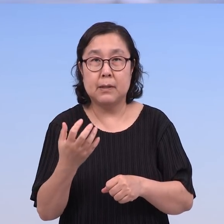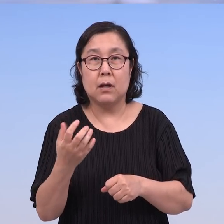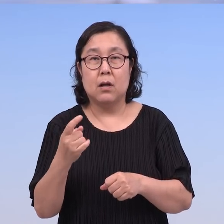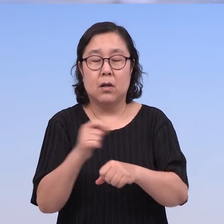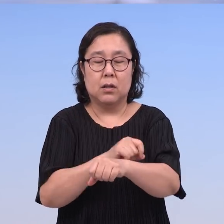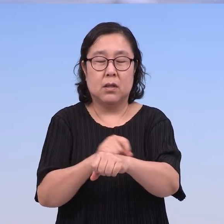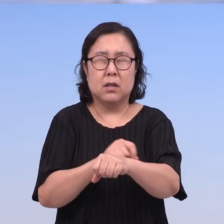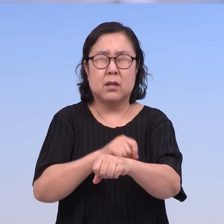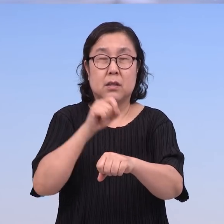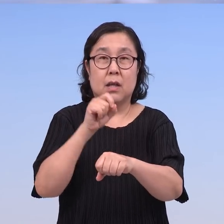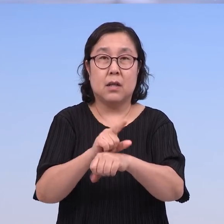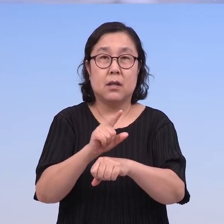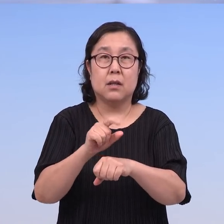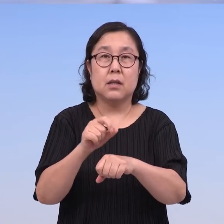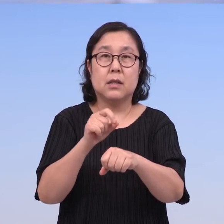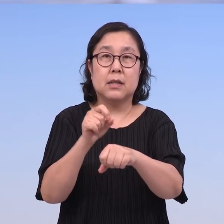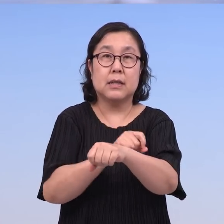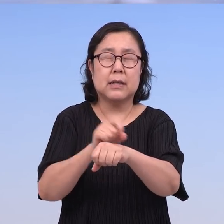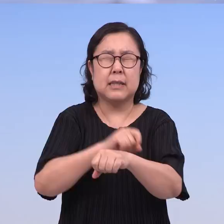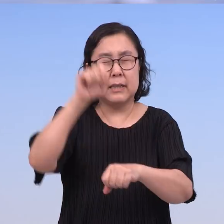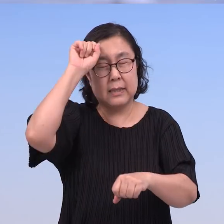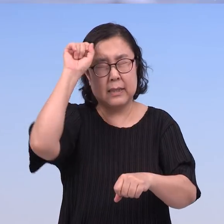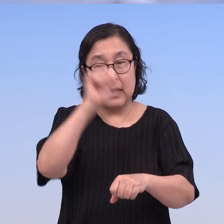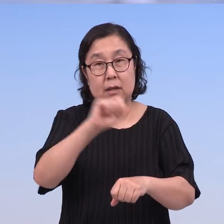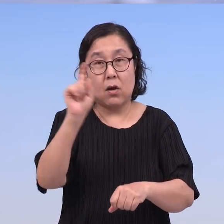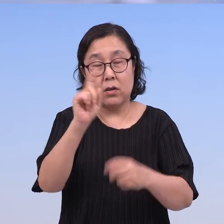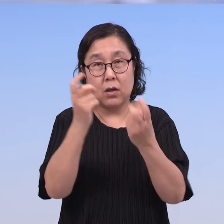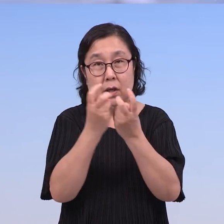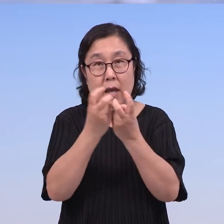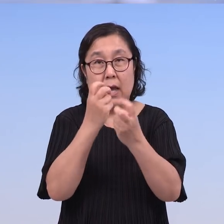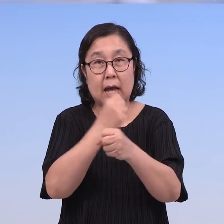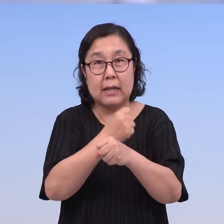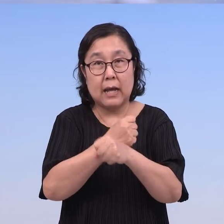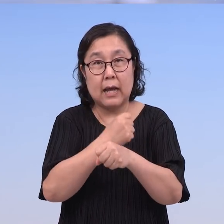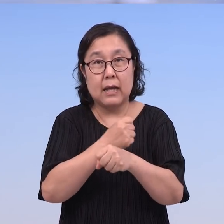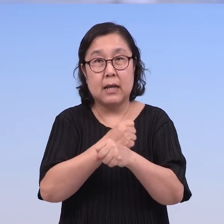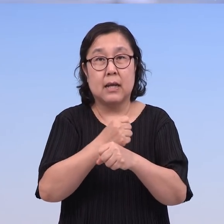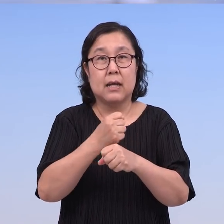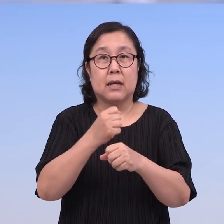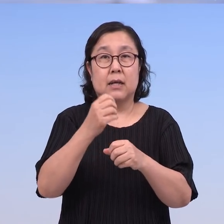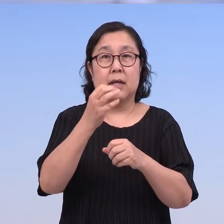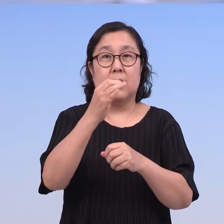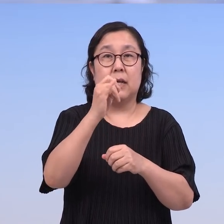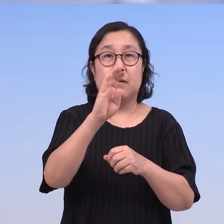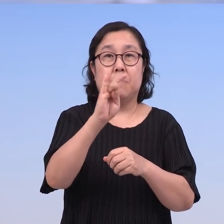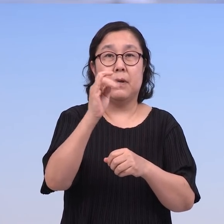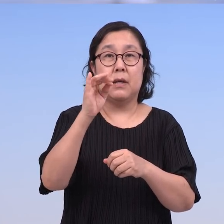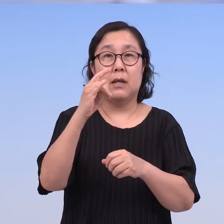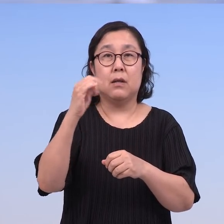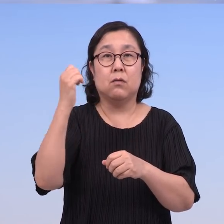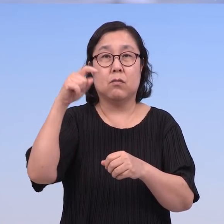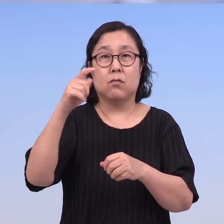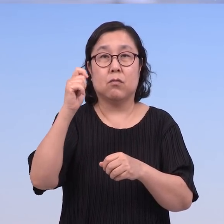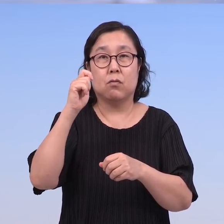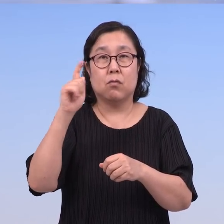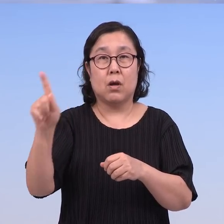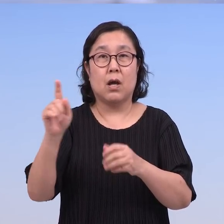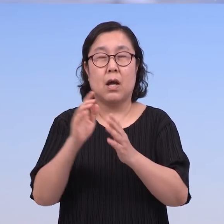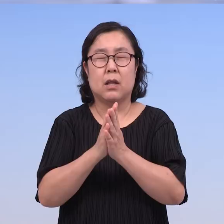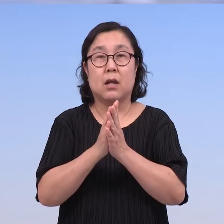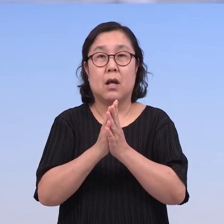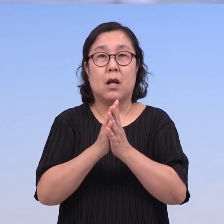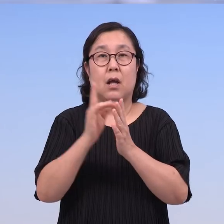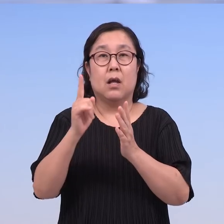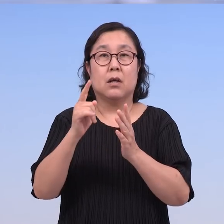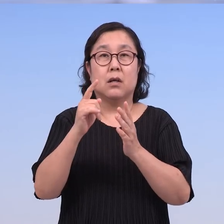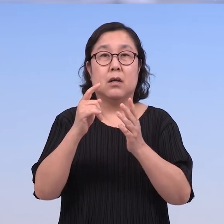다 가버려가지고 이번 특세는 어떡하나. 그래서 제가 늘 다니는 그 이비인후과는 오늘